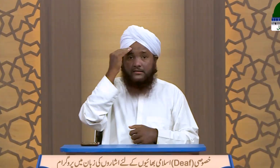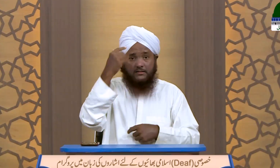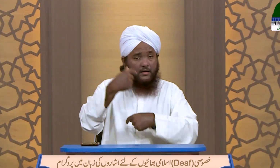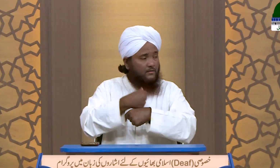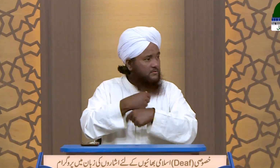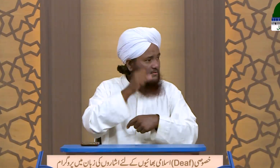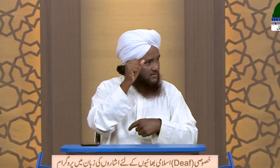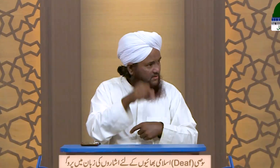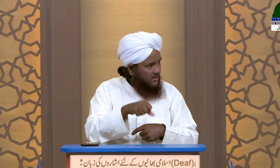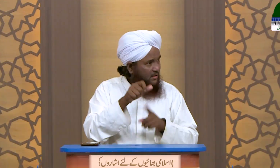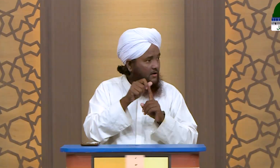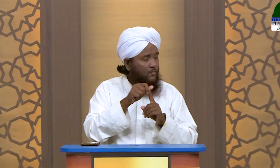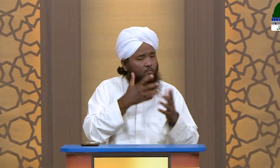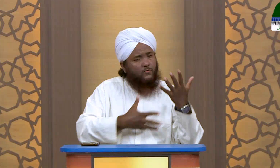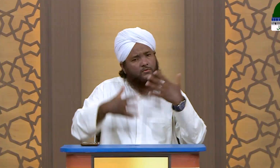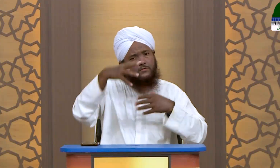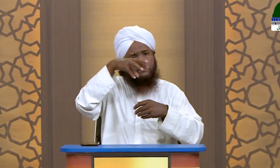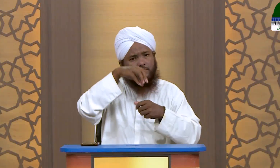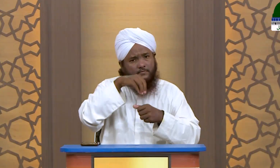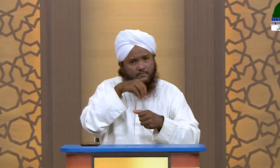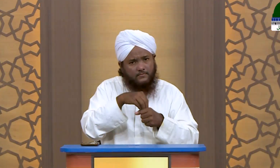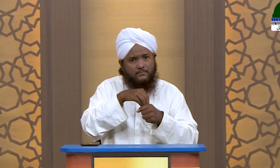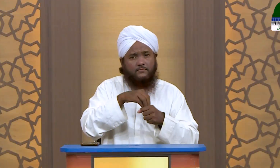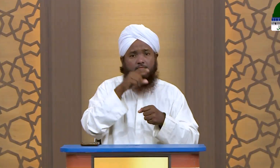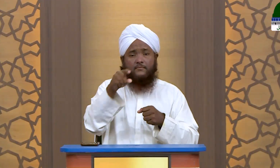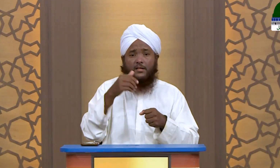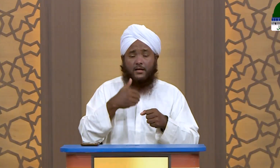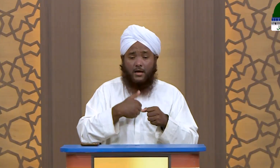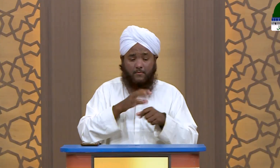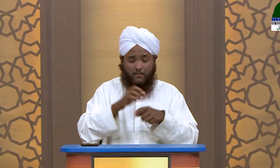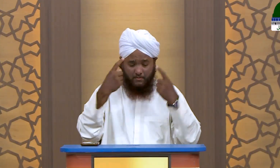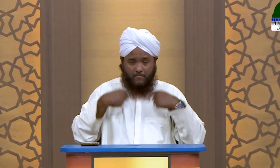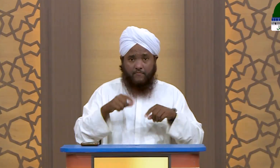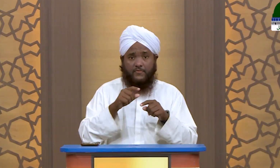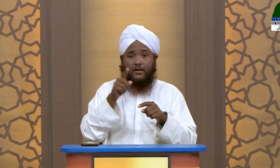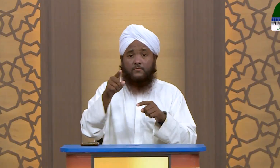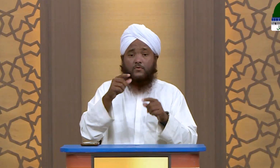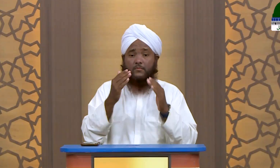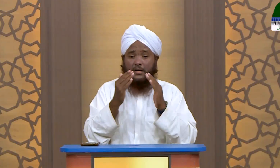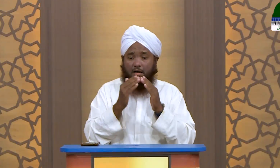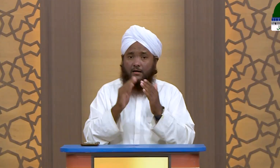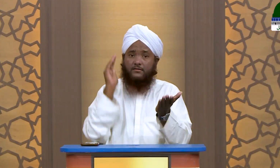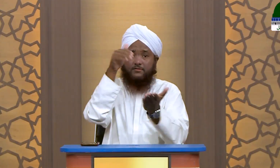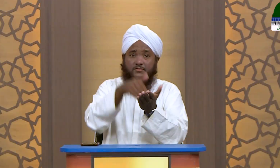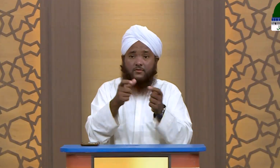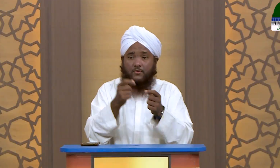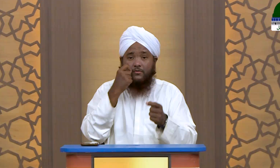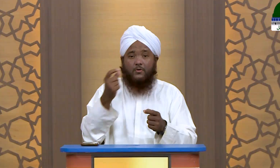وہ علم کو مزین کرے اور اسے عیب دار ہونے سے بچائے۔ جب تم بصرہ میں داخل ہوگے تو لوگ تمہارا استقبال اور